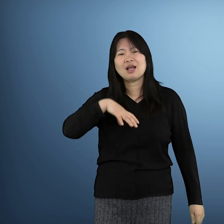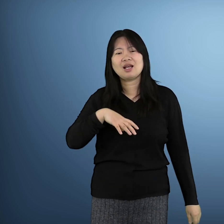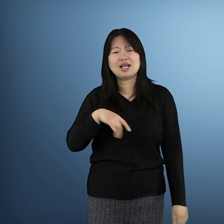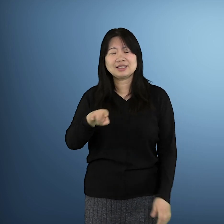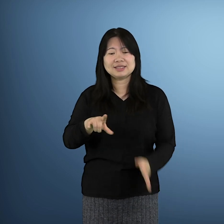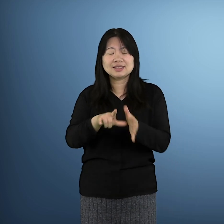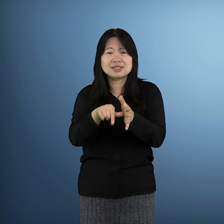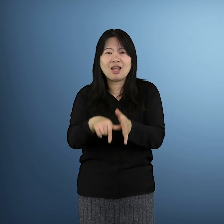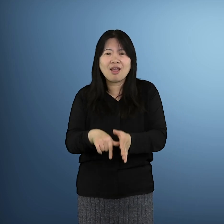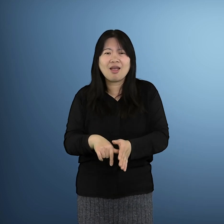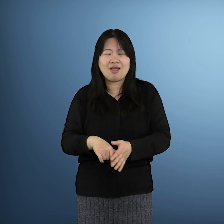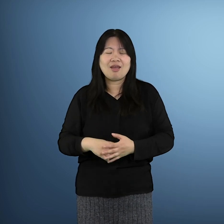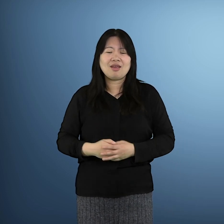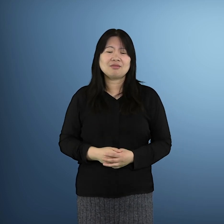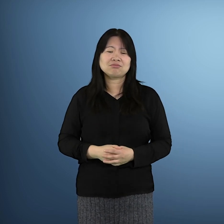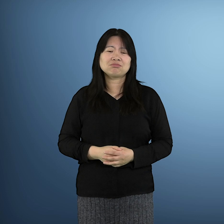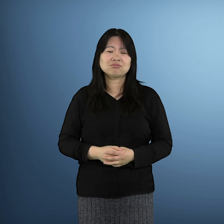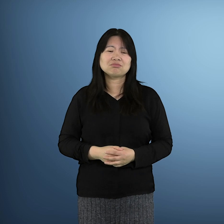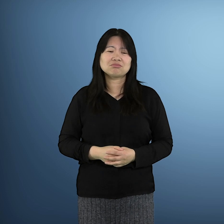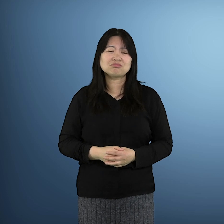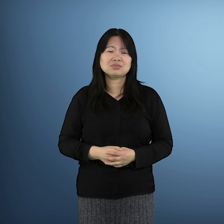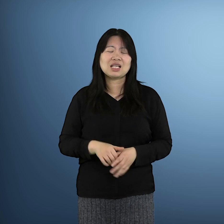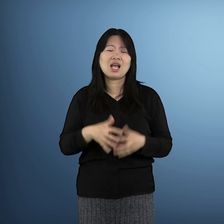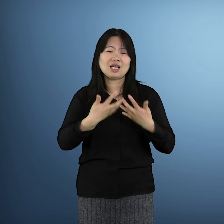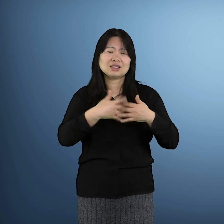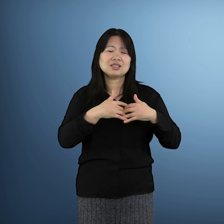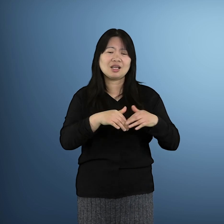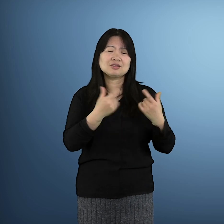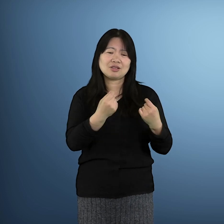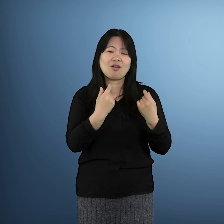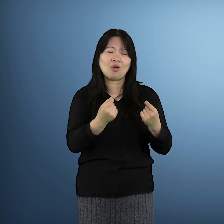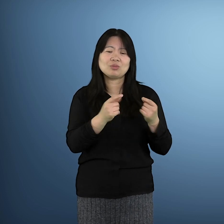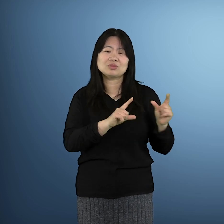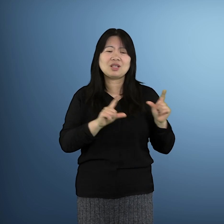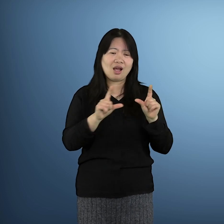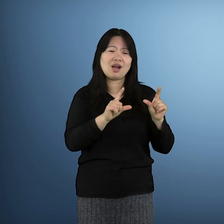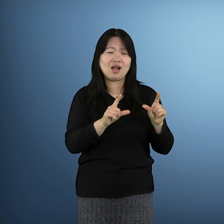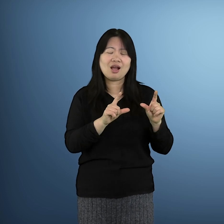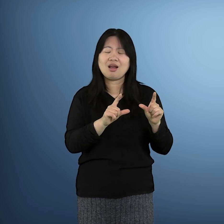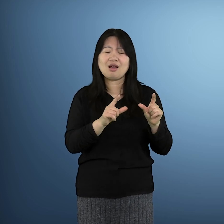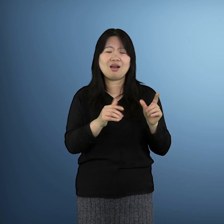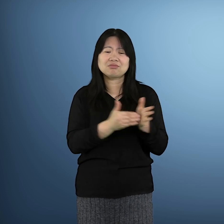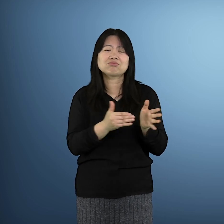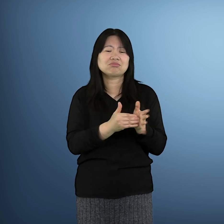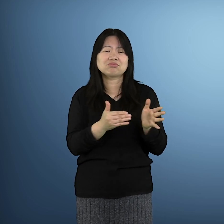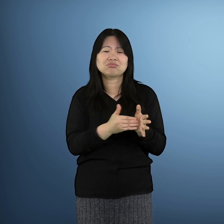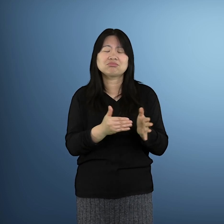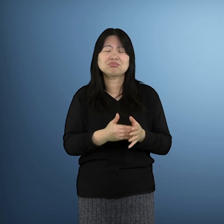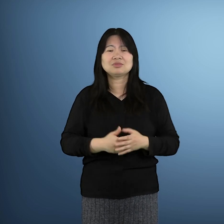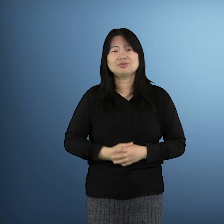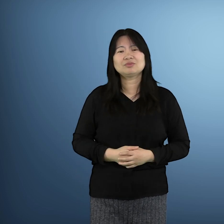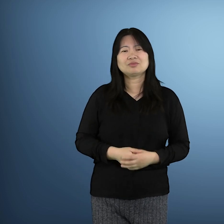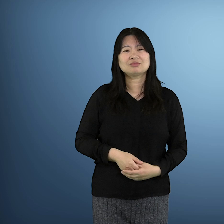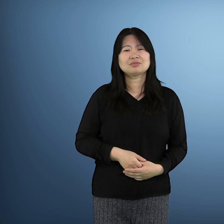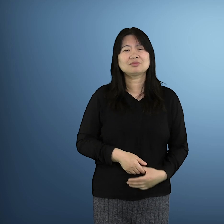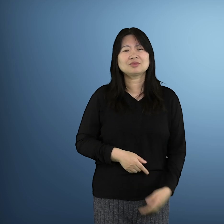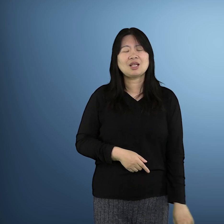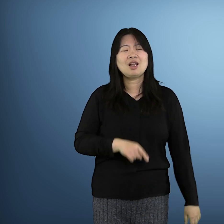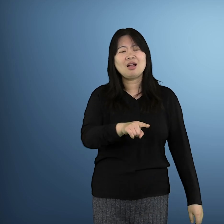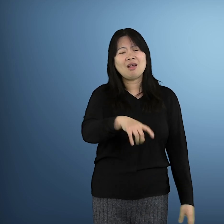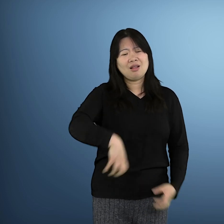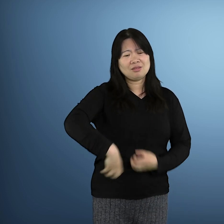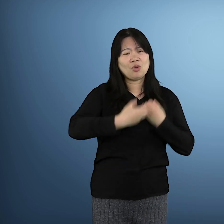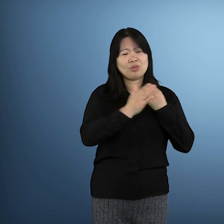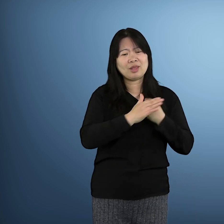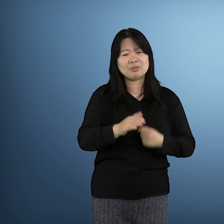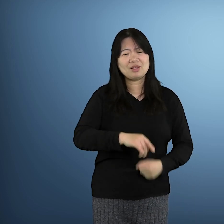이 시대의 부속품이 돼 있어요. 어쩔 수 없는 상황이에요. 과연 네가 게을러서 그래? 네가